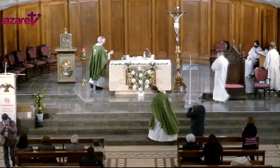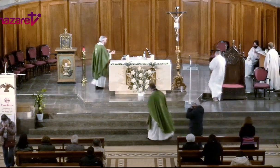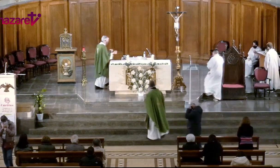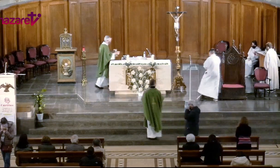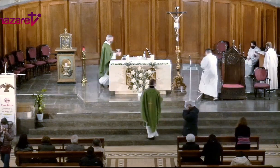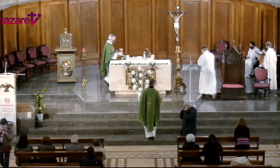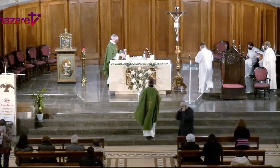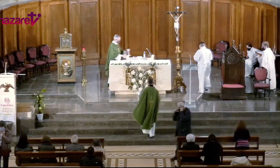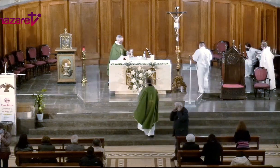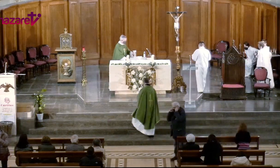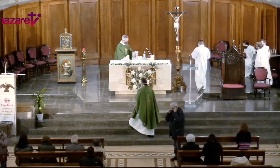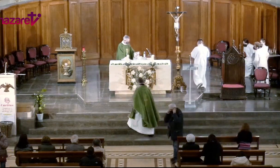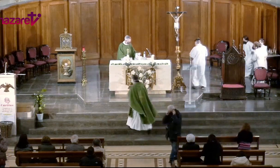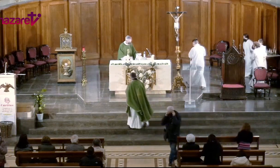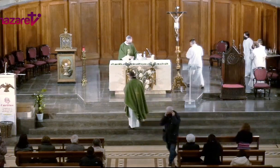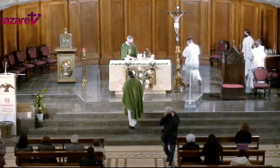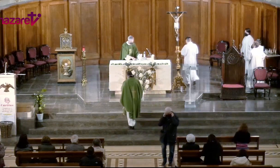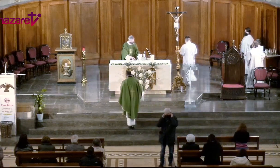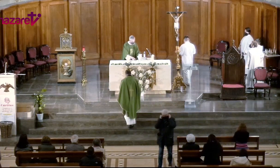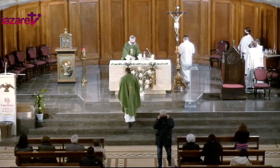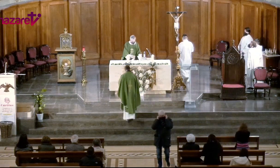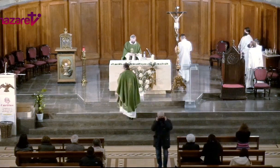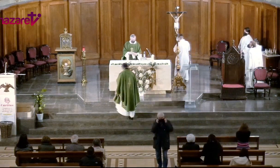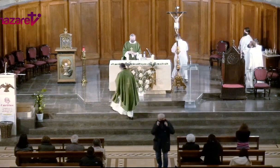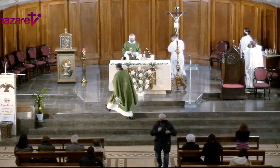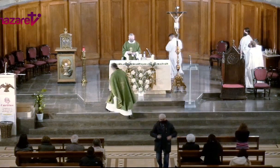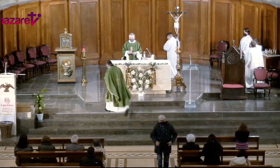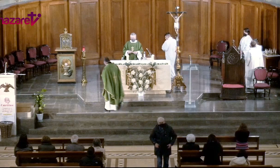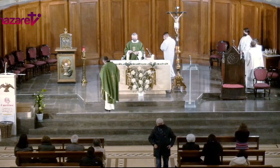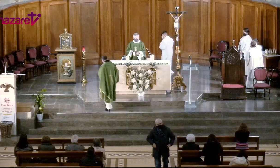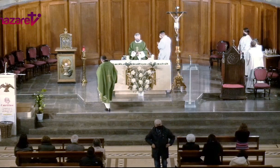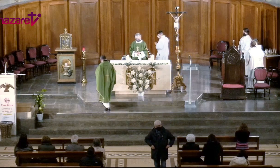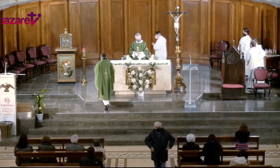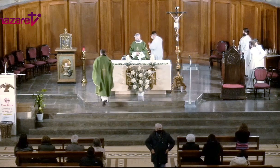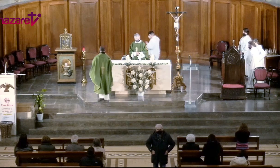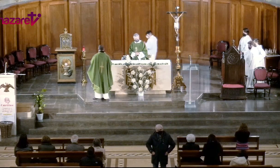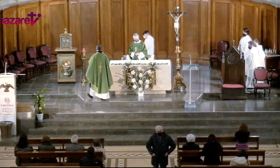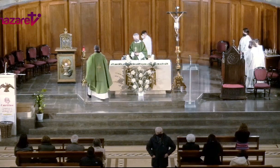llagas, por su Dios te aclama el alma mía.